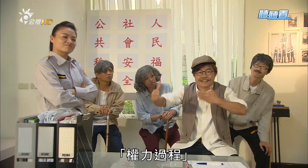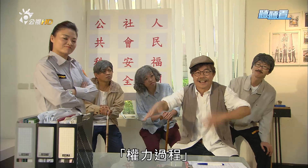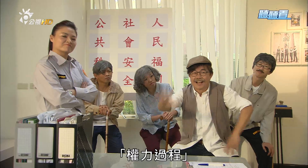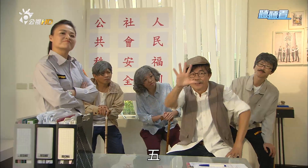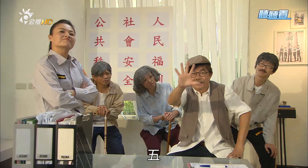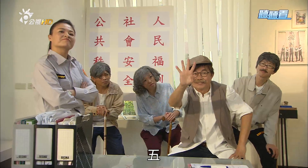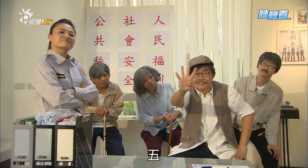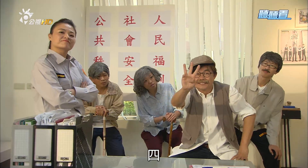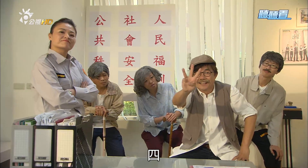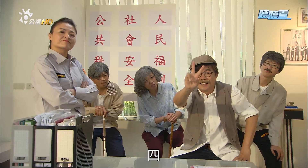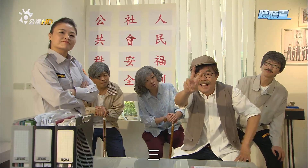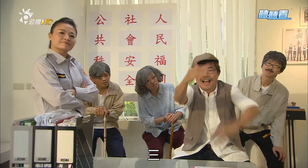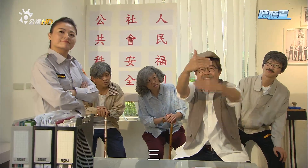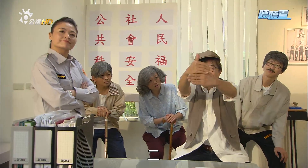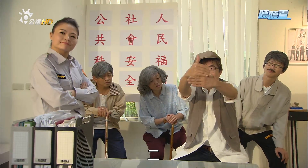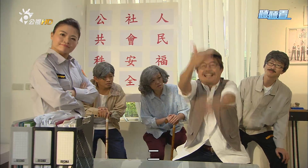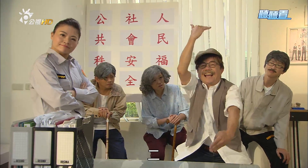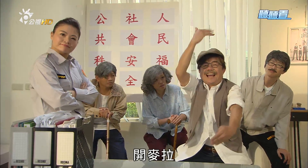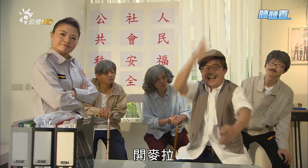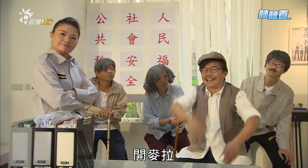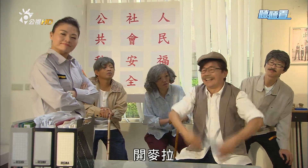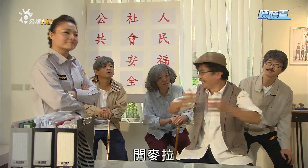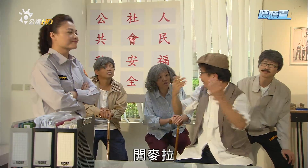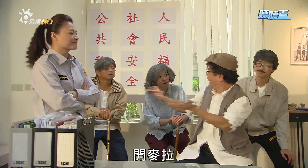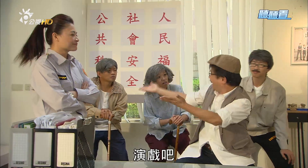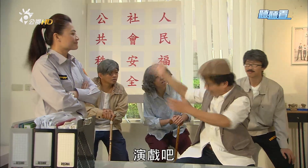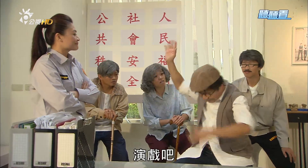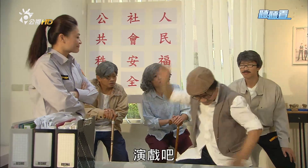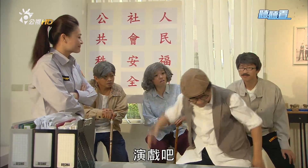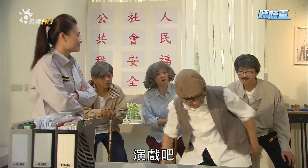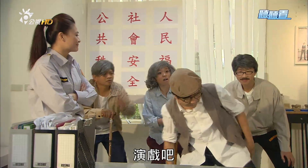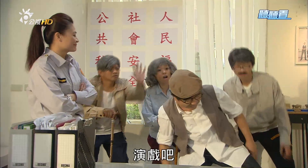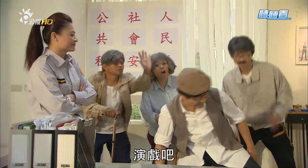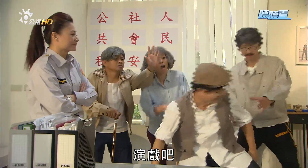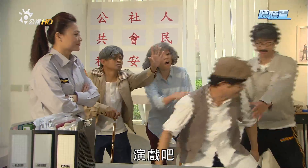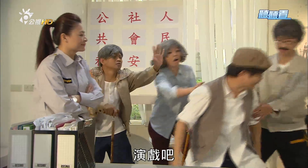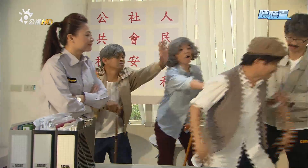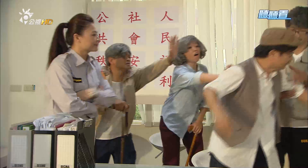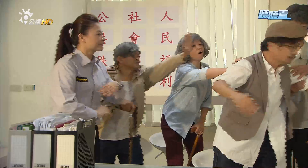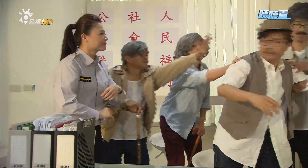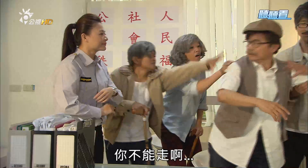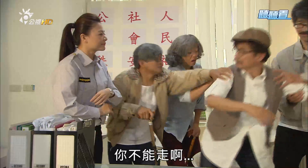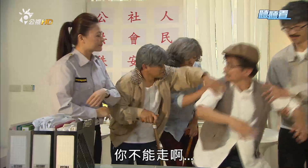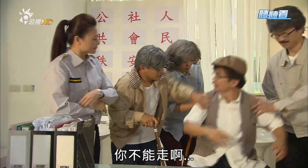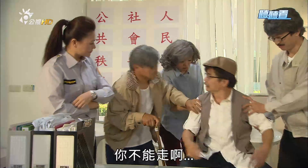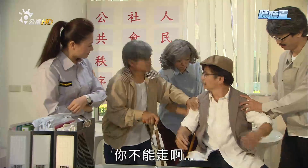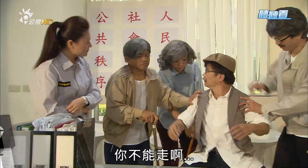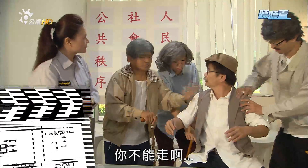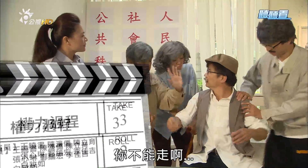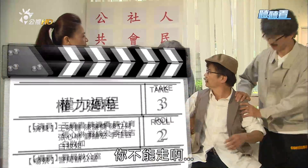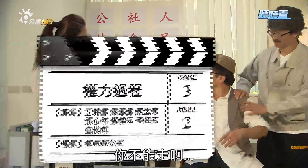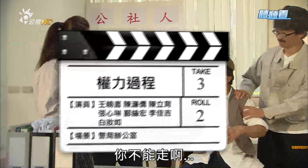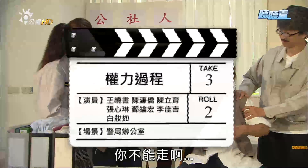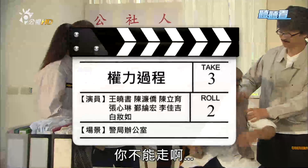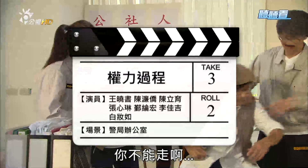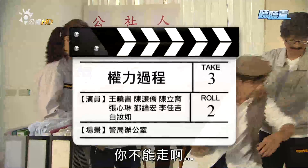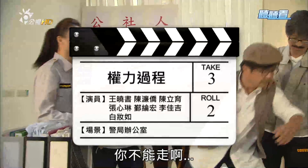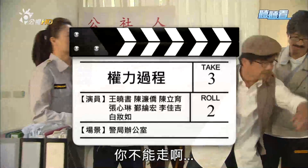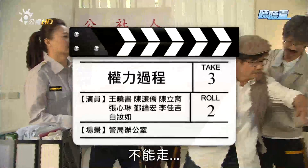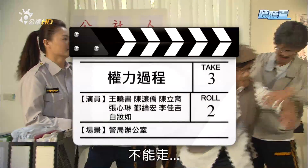程》。5、4、3、2，开吧，演戏吧！ 你不能走， 你不能走， 不要走，